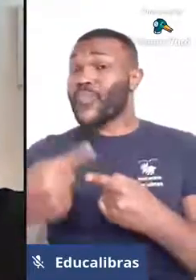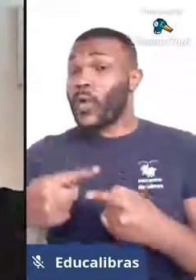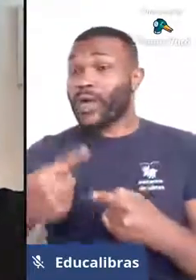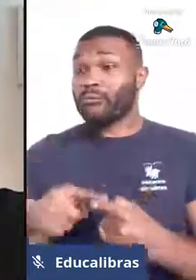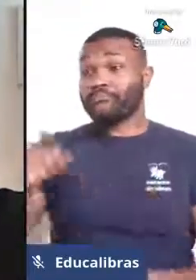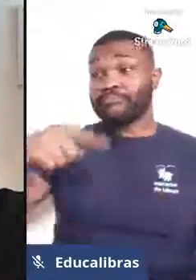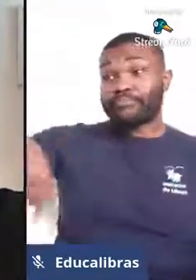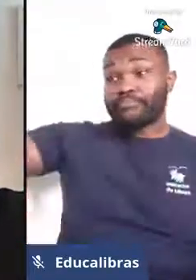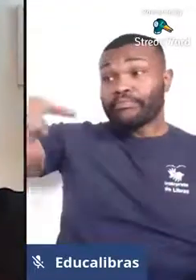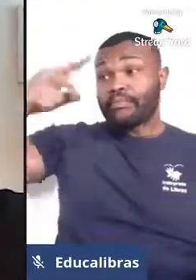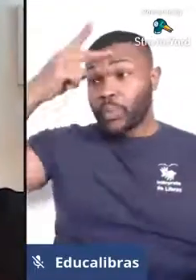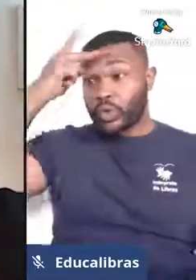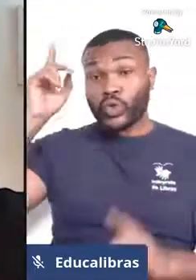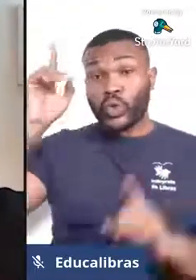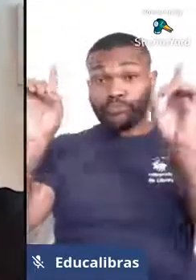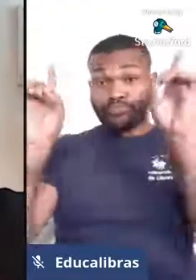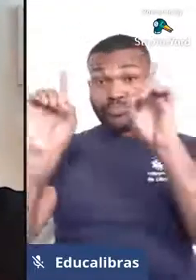aquelas